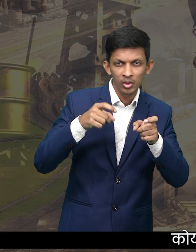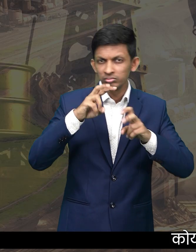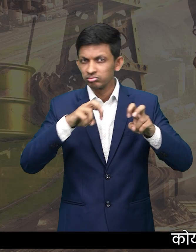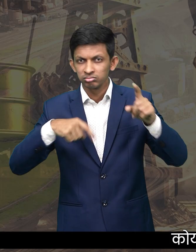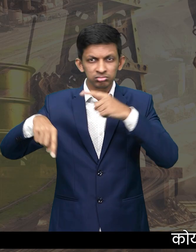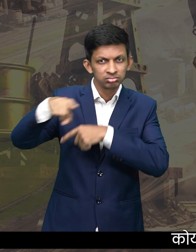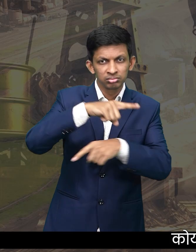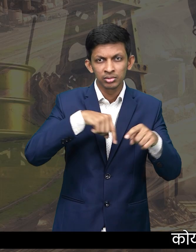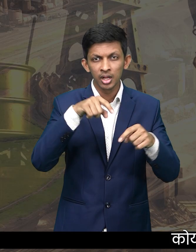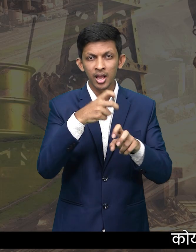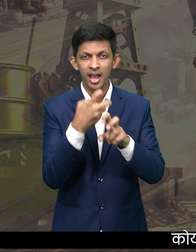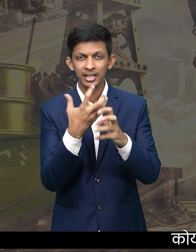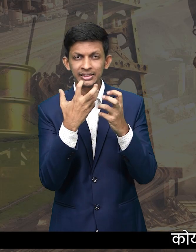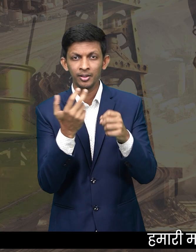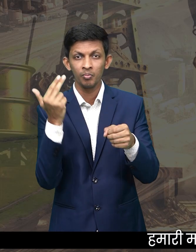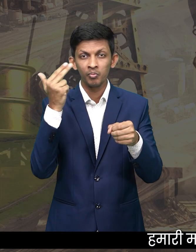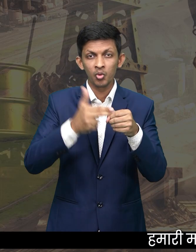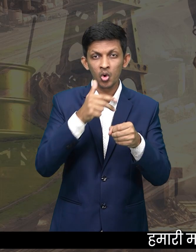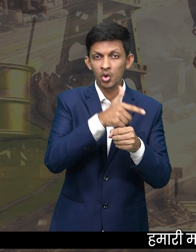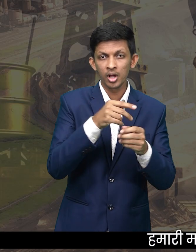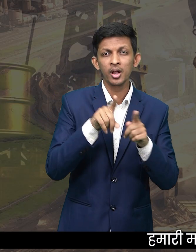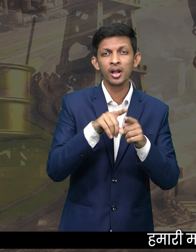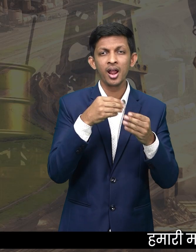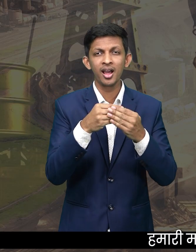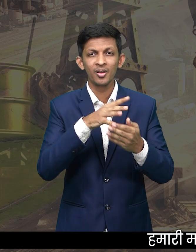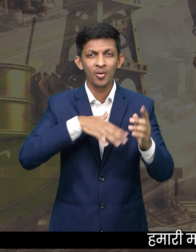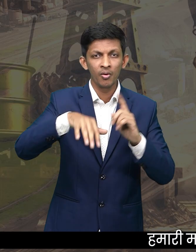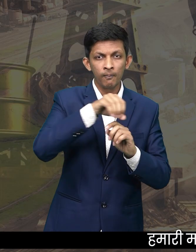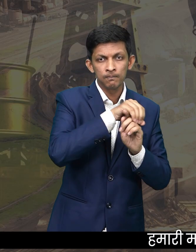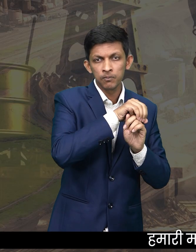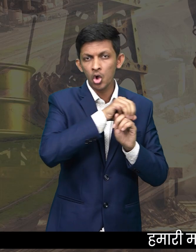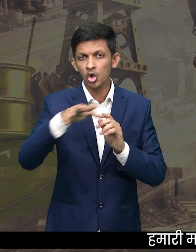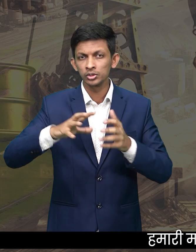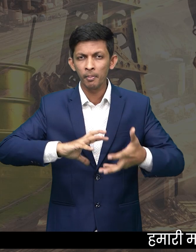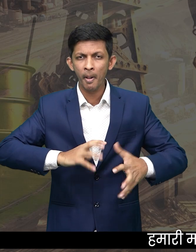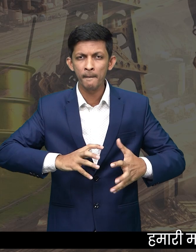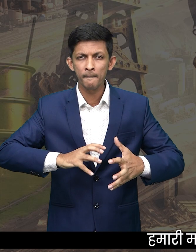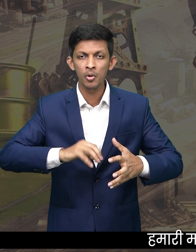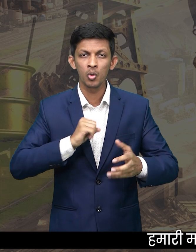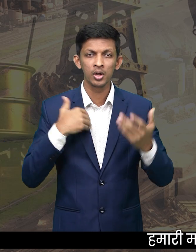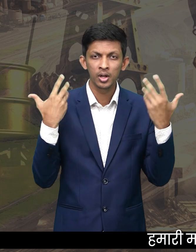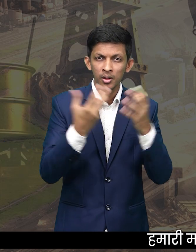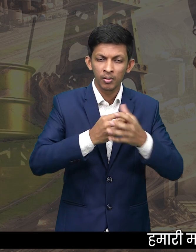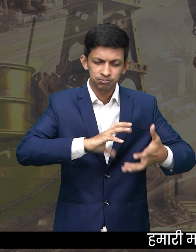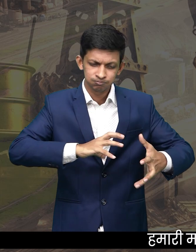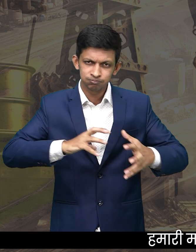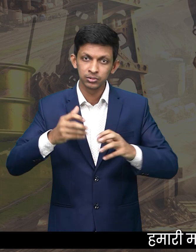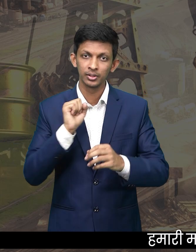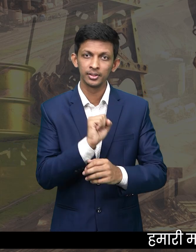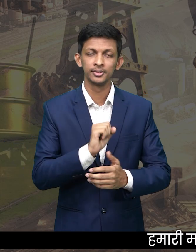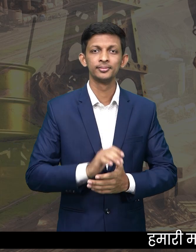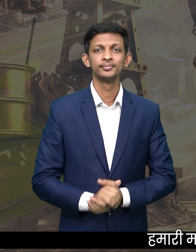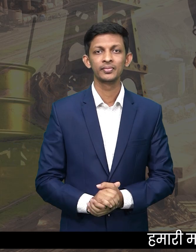कोयला और पेट्रोलियम का प्रबंधन भी हमारी मशीनों की दक्षता को संबंधित करता है।